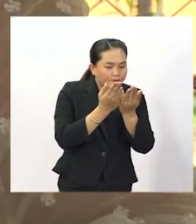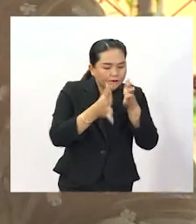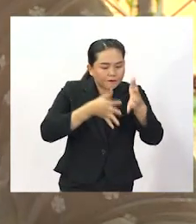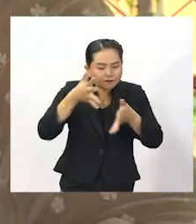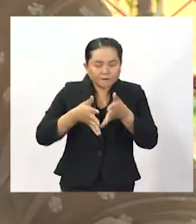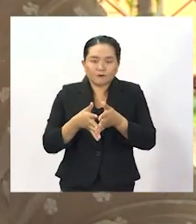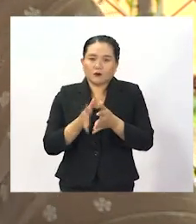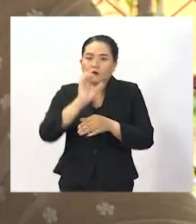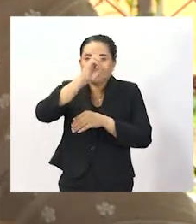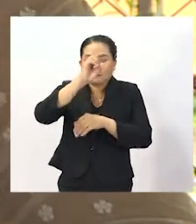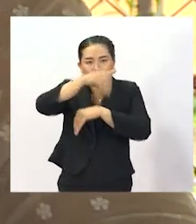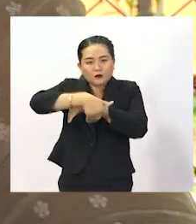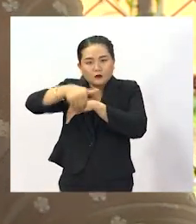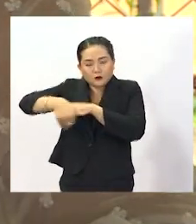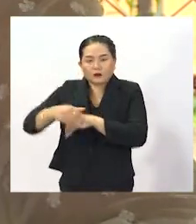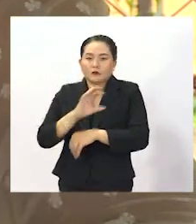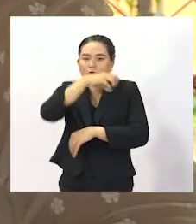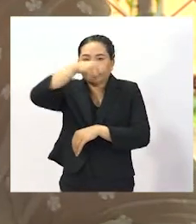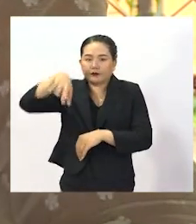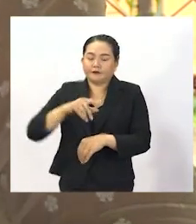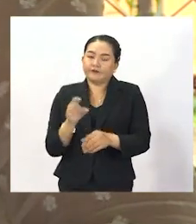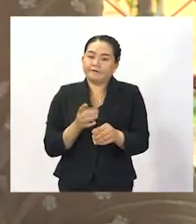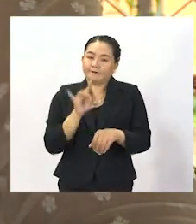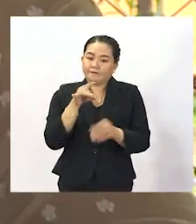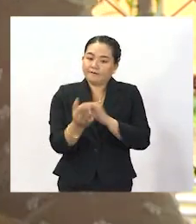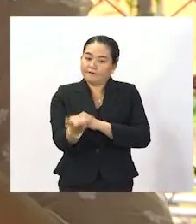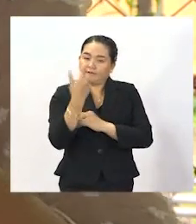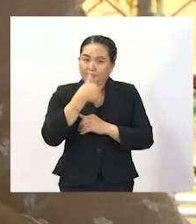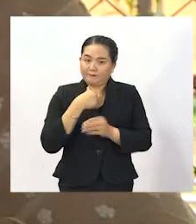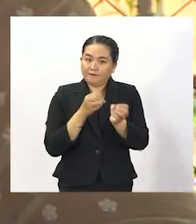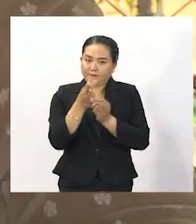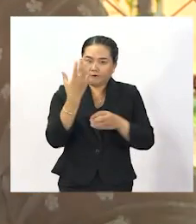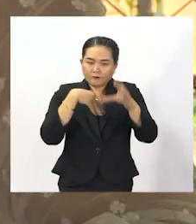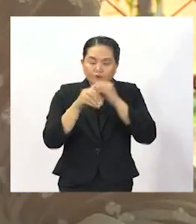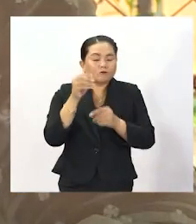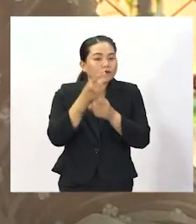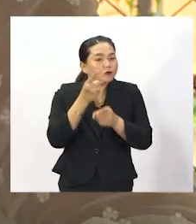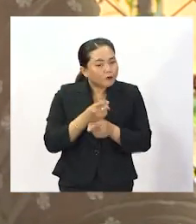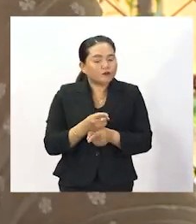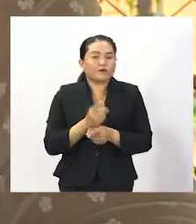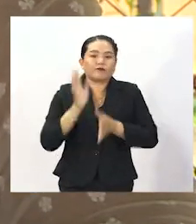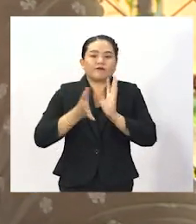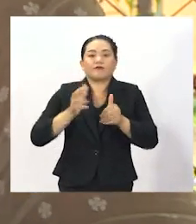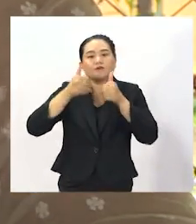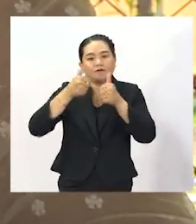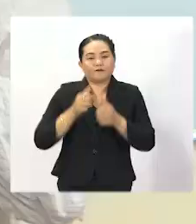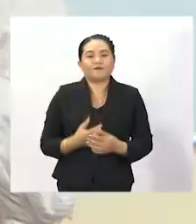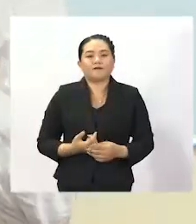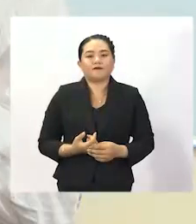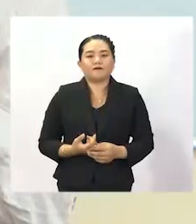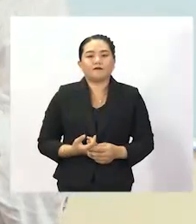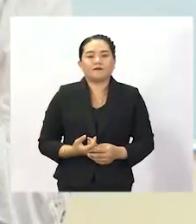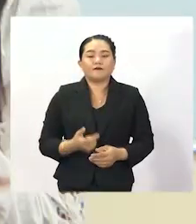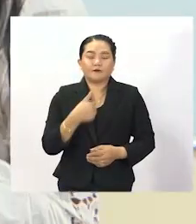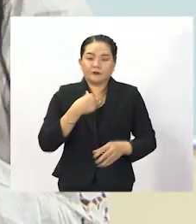រាល់យប់ហើយដល់ពេលស្អែកចាប់ផ្ដើមថ្នាក់មកមិនដែលថាធ្វើអត់បានគឺធ្វើបានល្អហ្មងហើយមួយទៀតនៅក